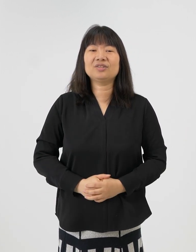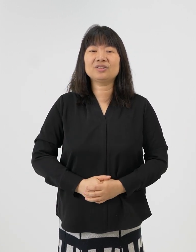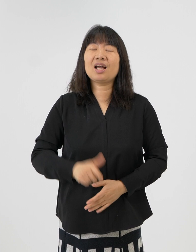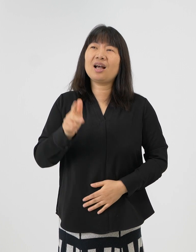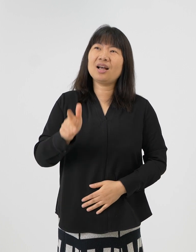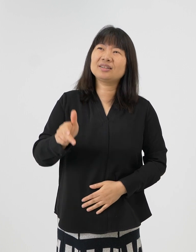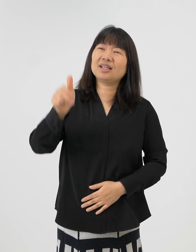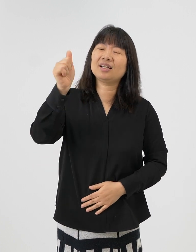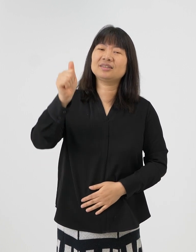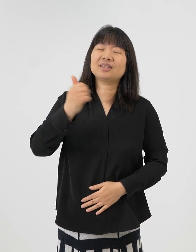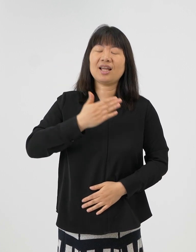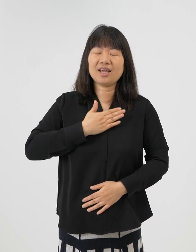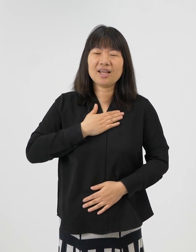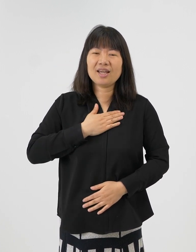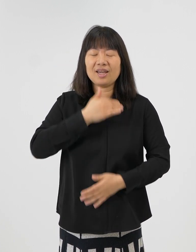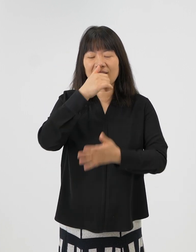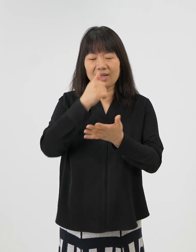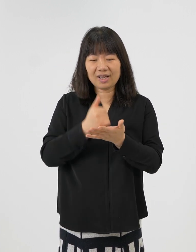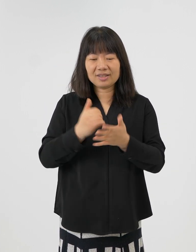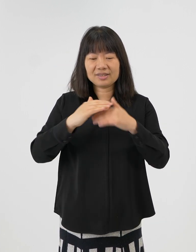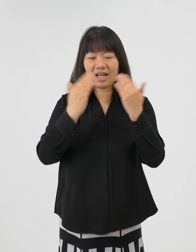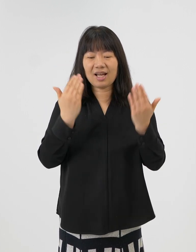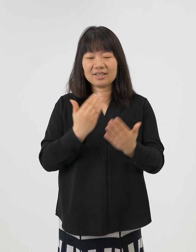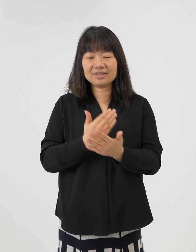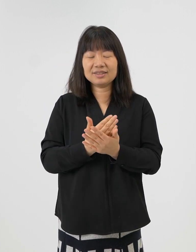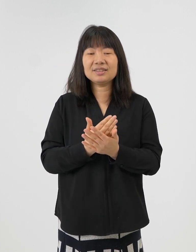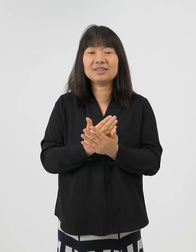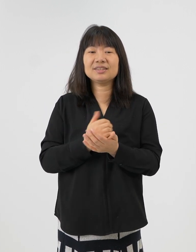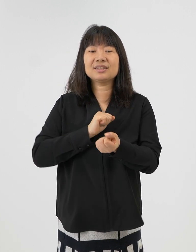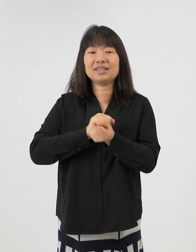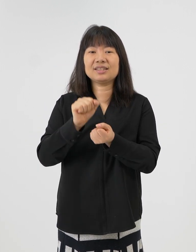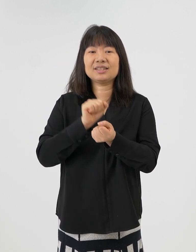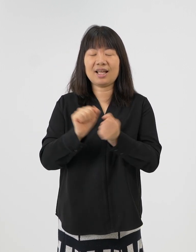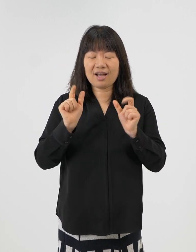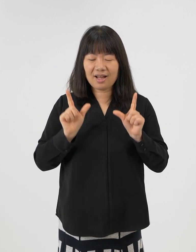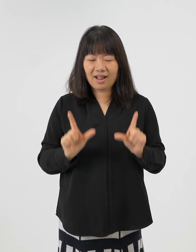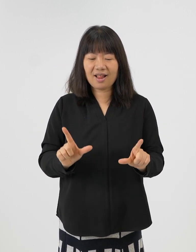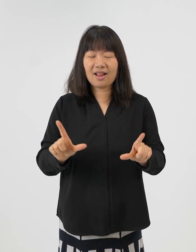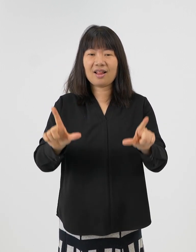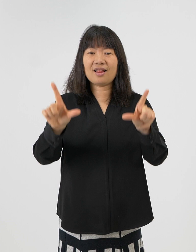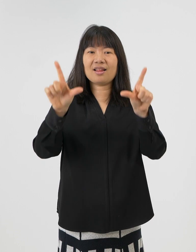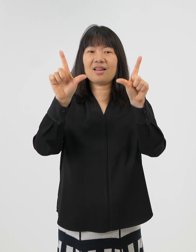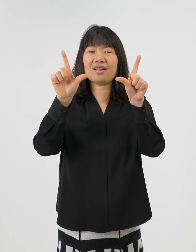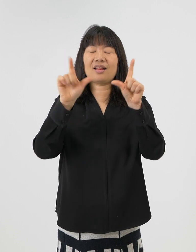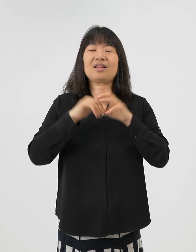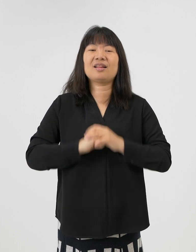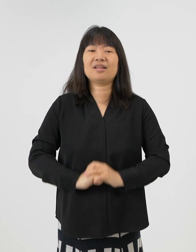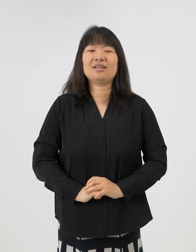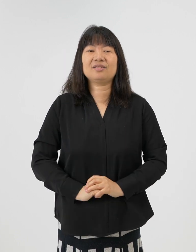주 나의 죄 다 씻은